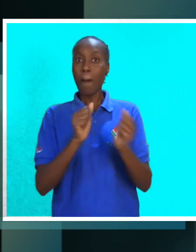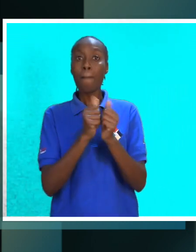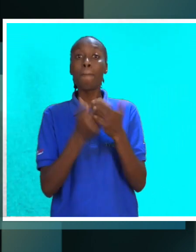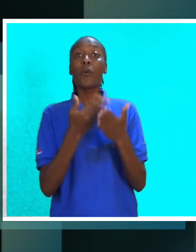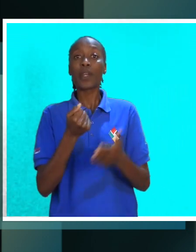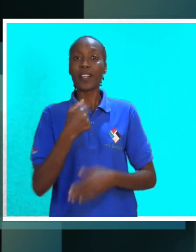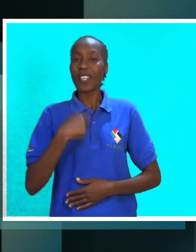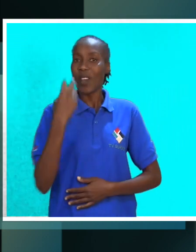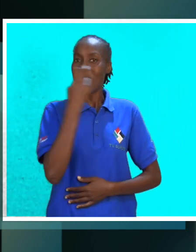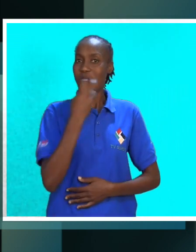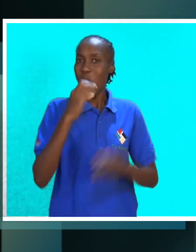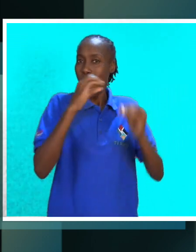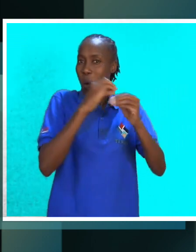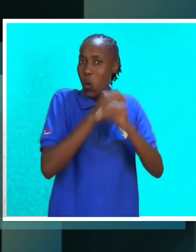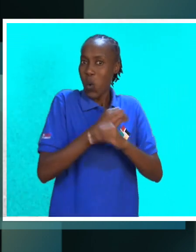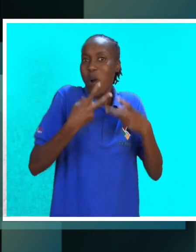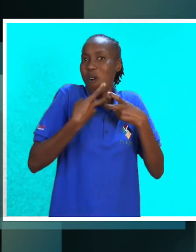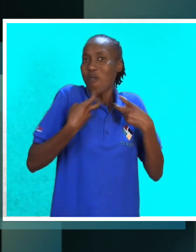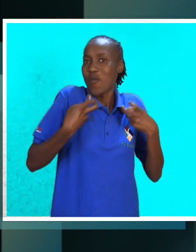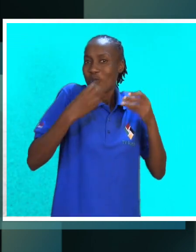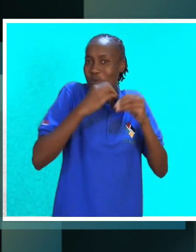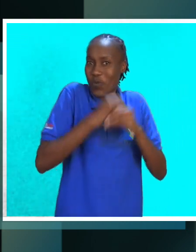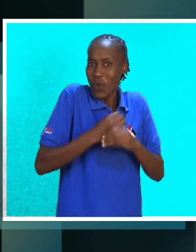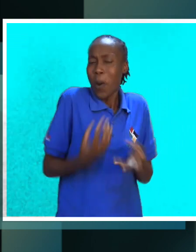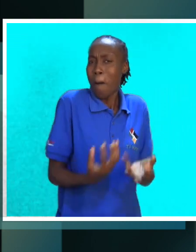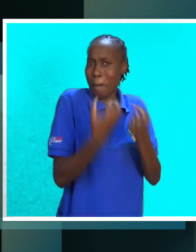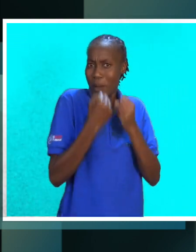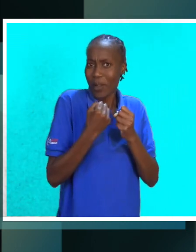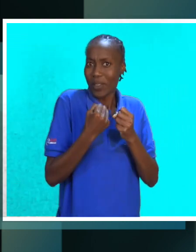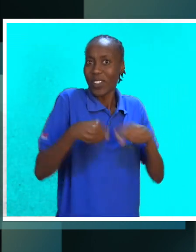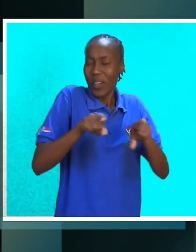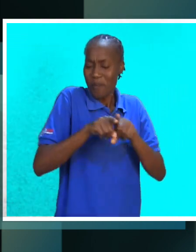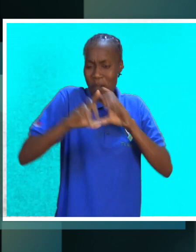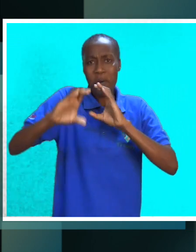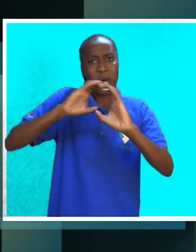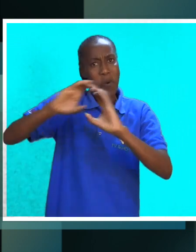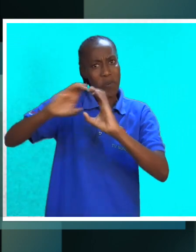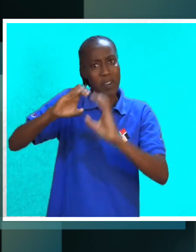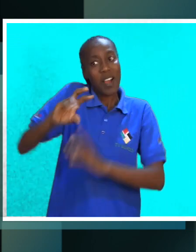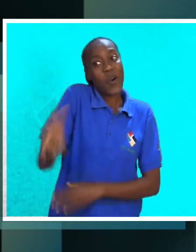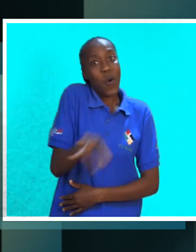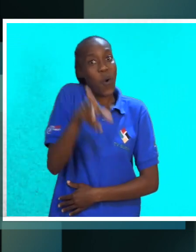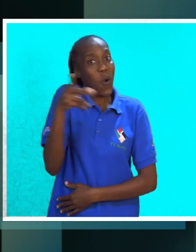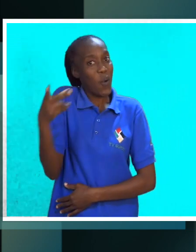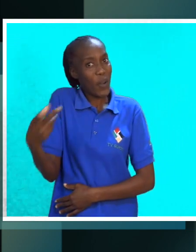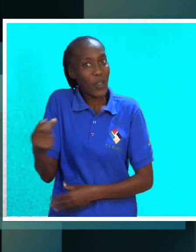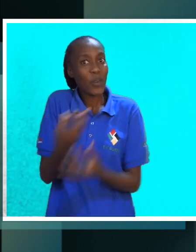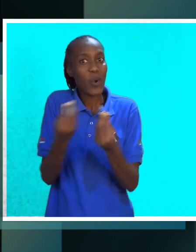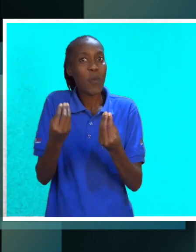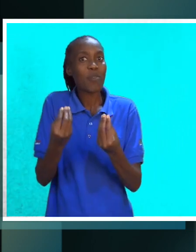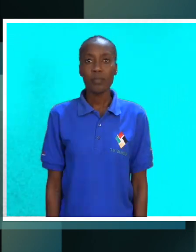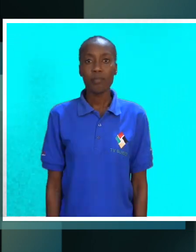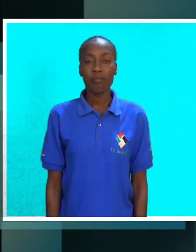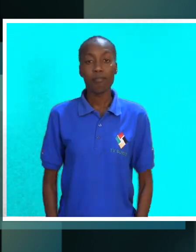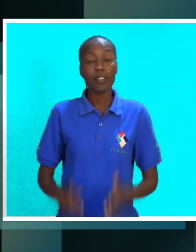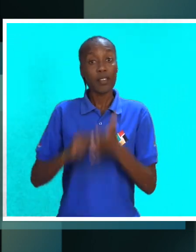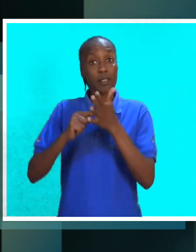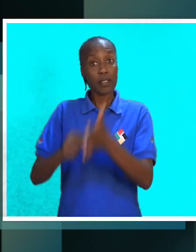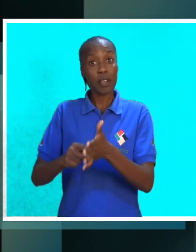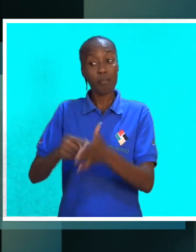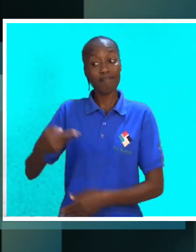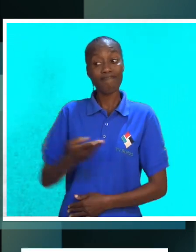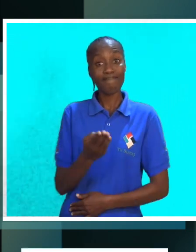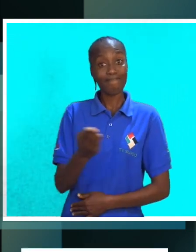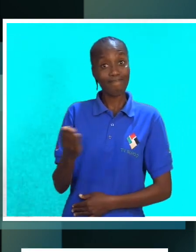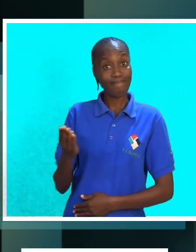conseguindo falar assim, de voz ativa, eu poderia também me comunicar com os outros através das minhas mãos. Por exemplo, lá